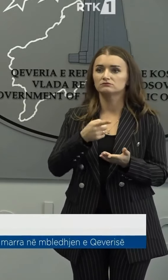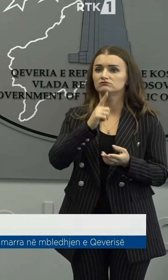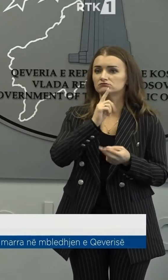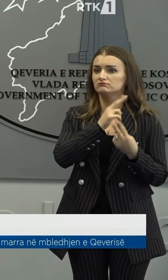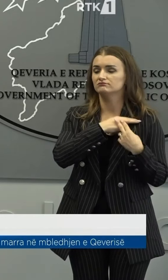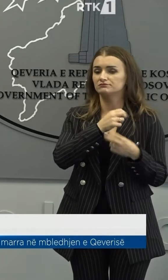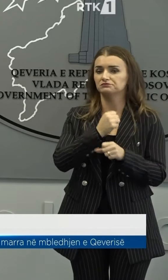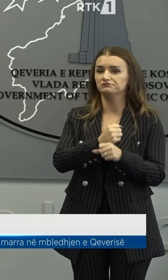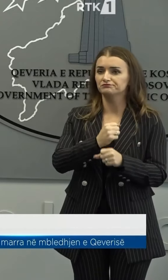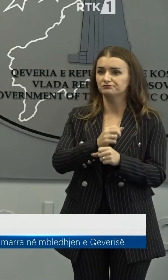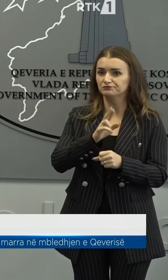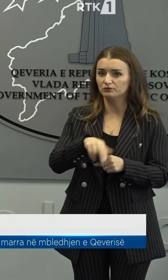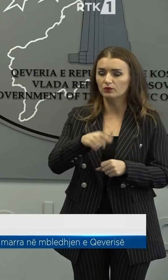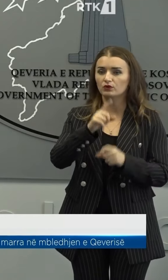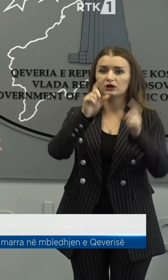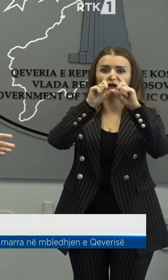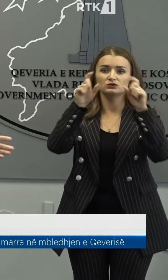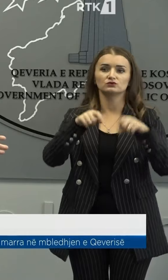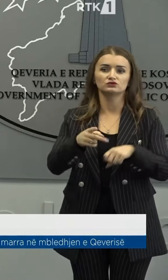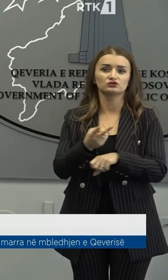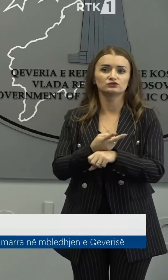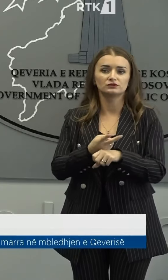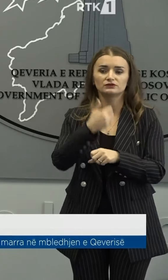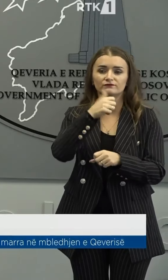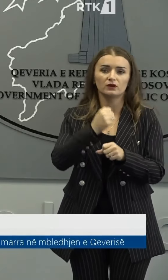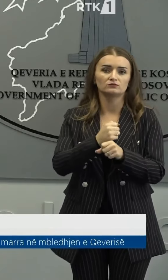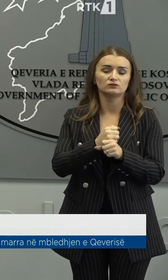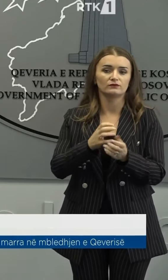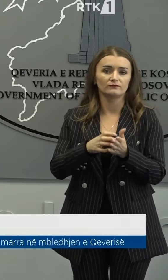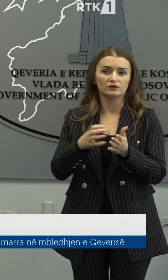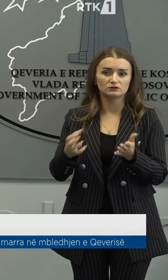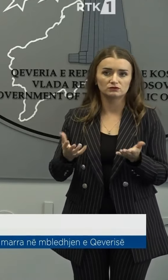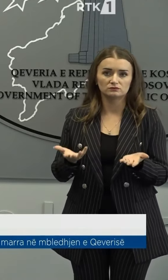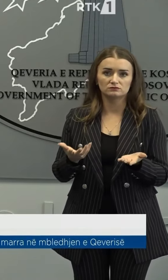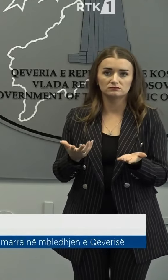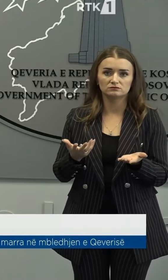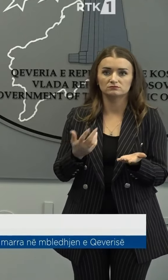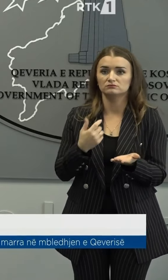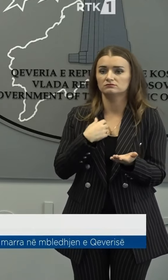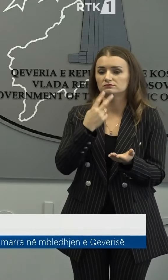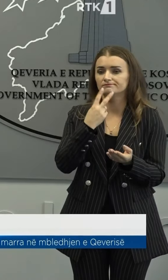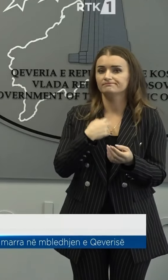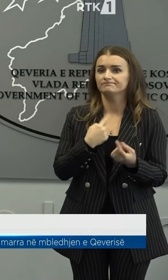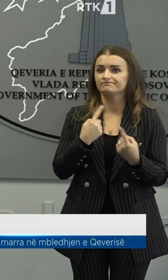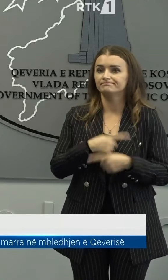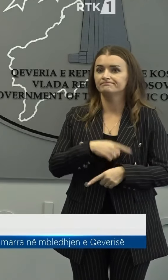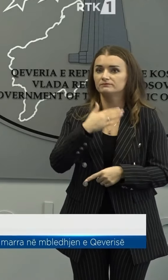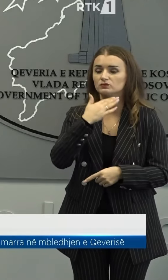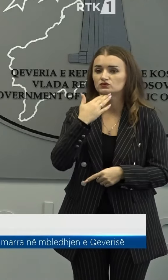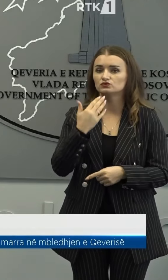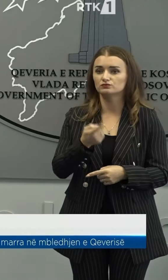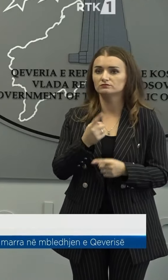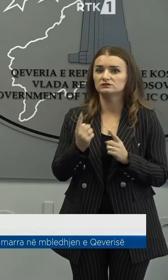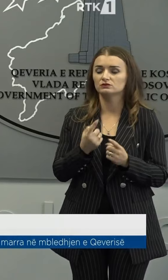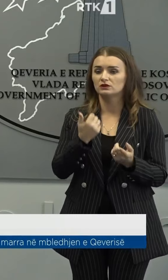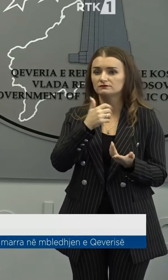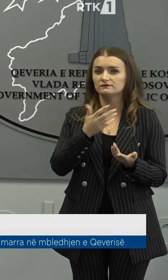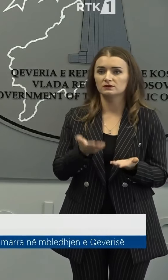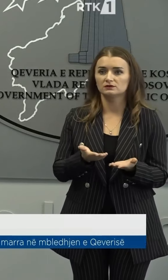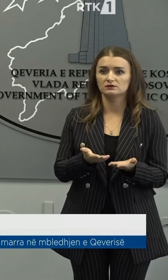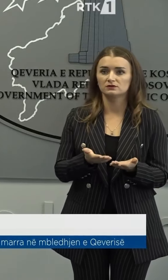hetojnë e hulumtojnë dhe natyrisht procedura vazhdojnë. Mu më vjen jashtëzakonisht keq çfarë ka ndodhur, besoj që njëjtë ndjehet edhe